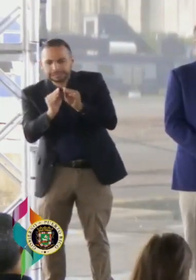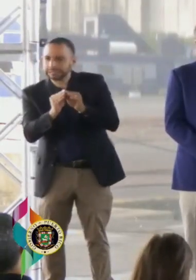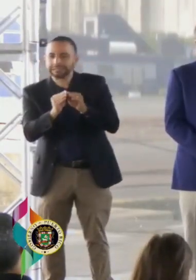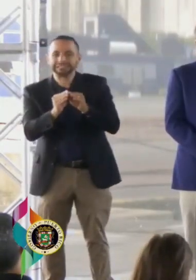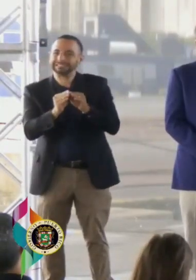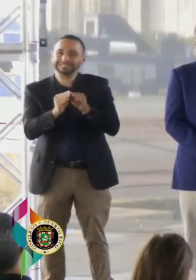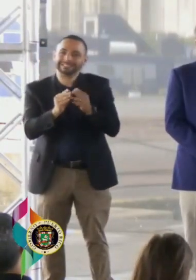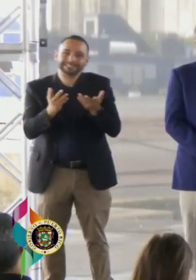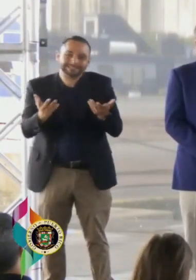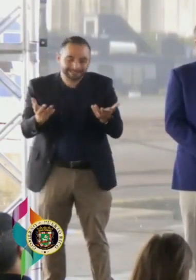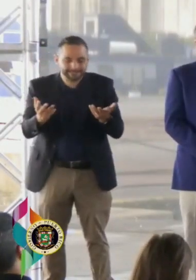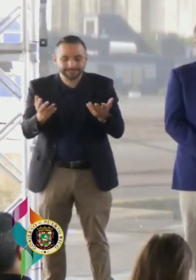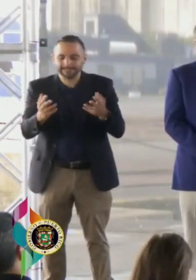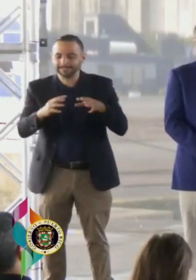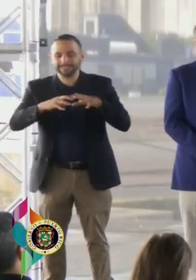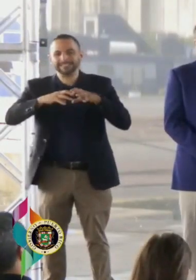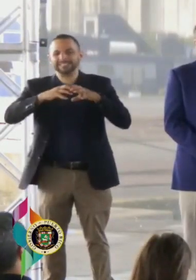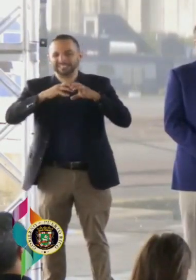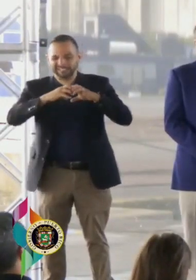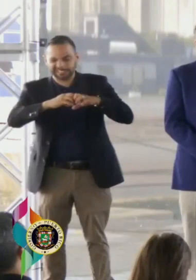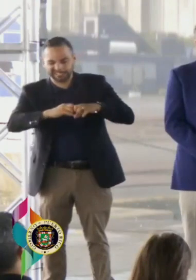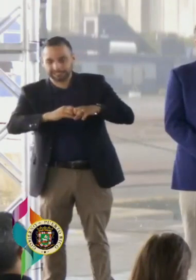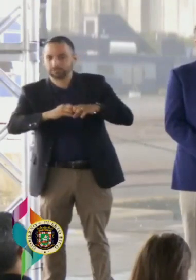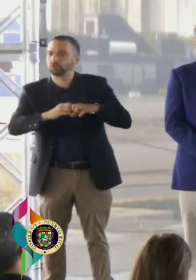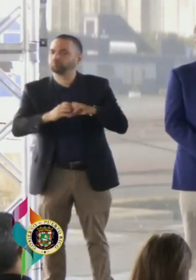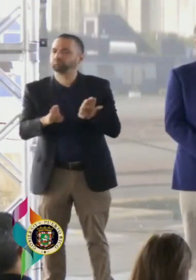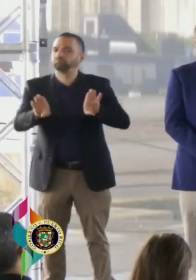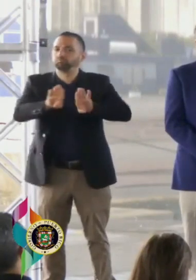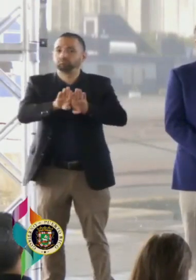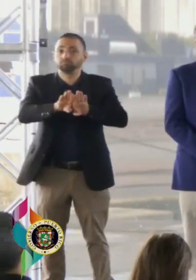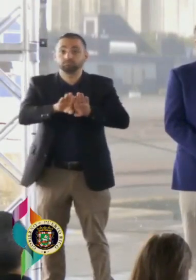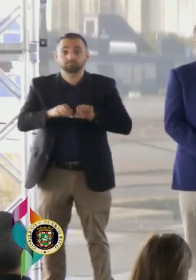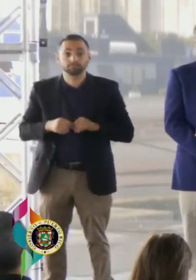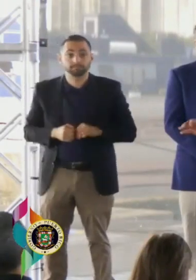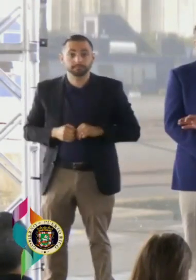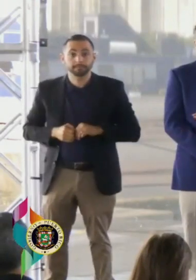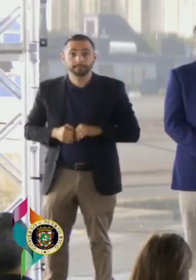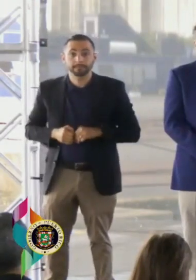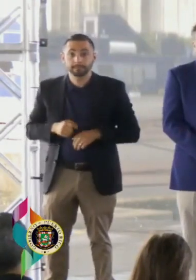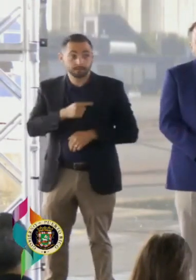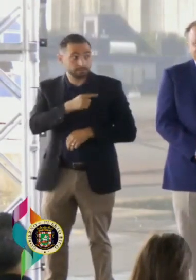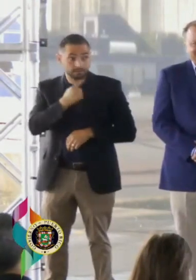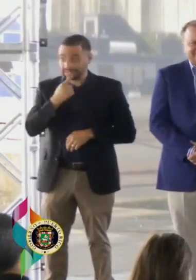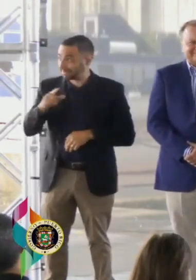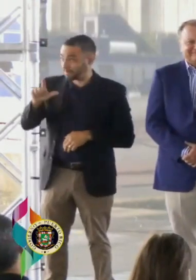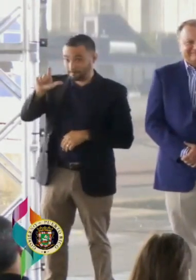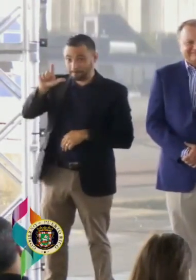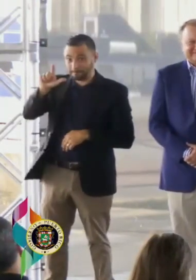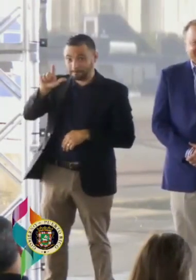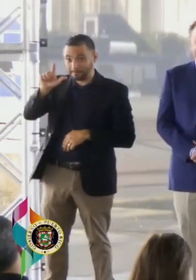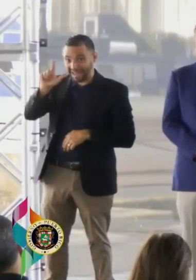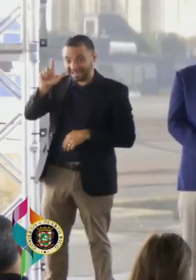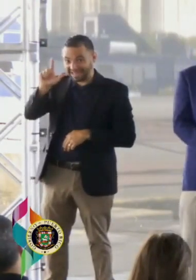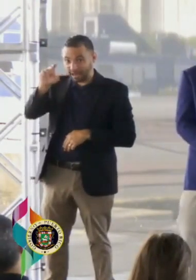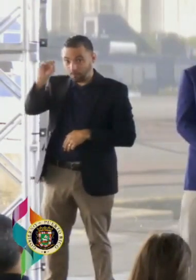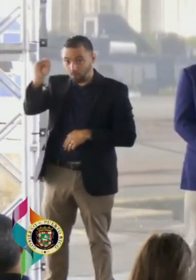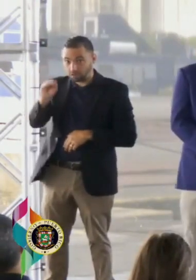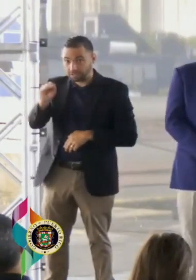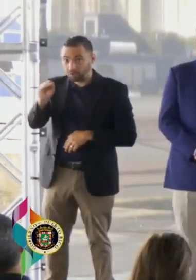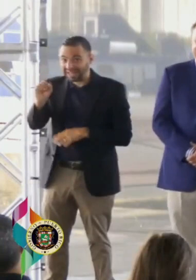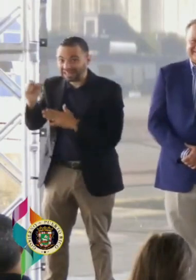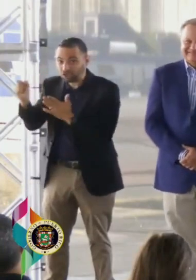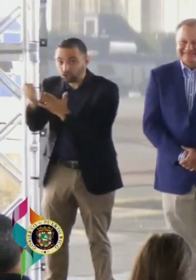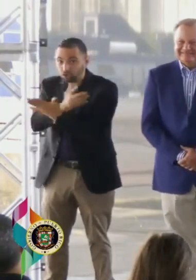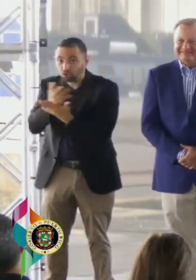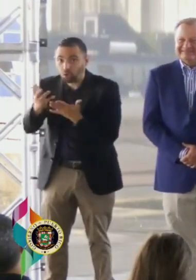guard hoy en el Army terminal se recibe el 23 por verdad Jacob no no lo dije mal 23 por de toda